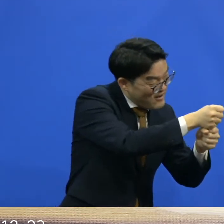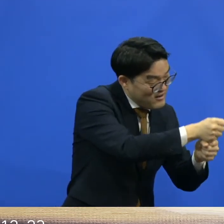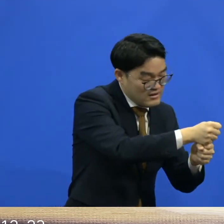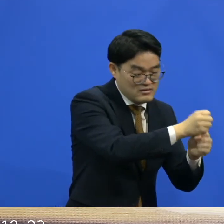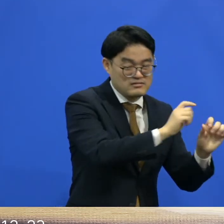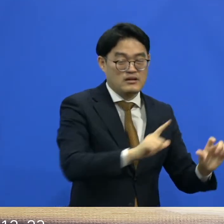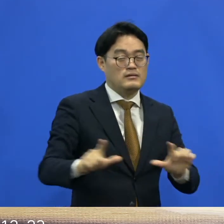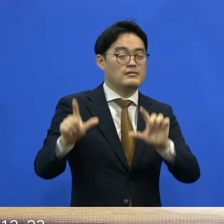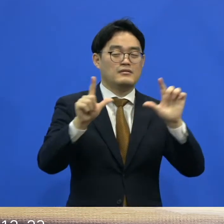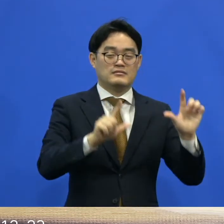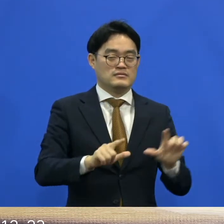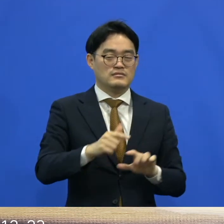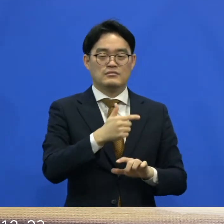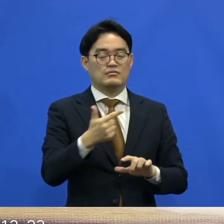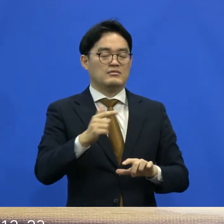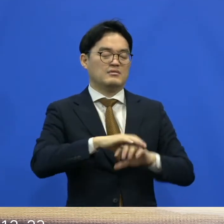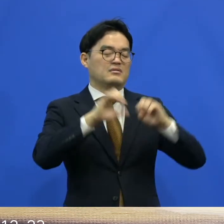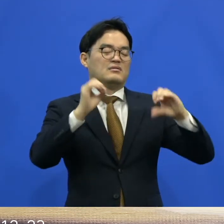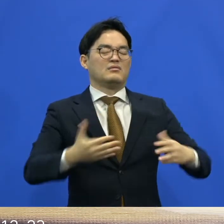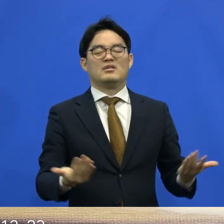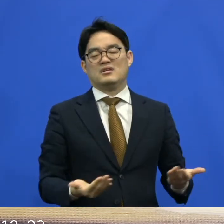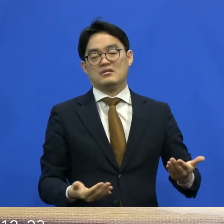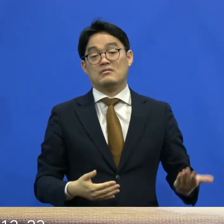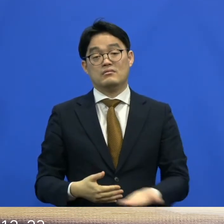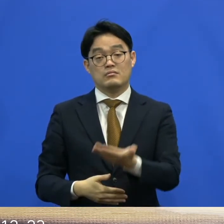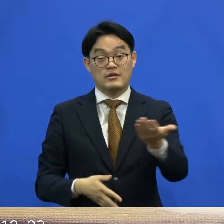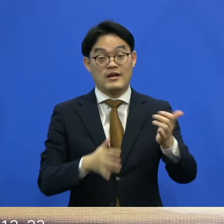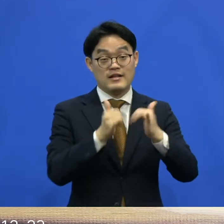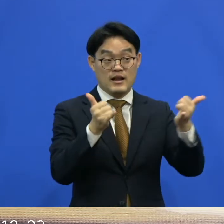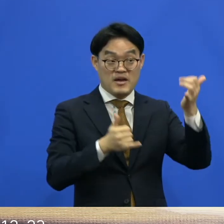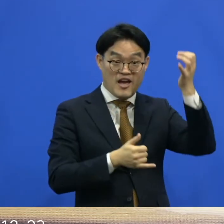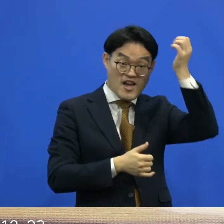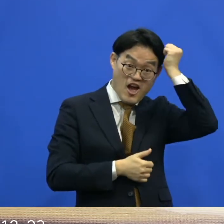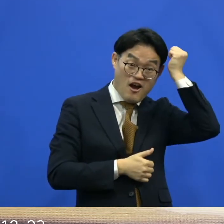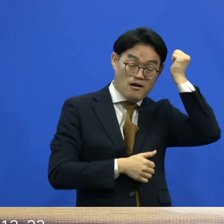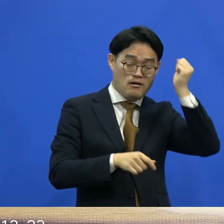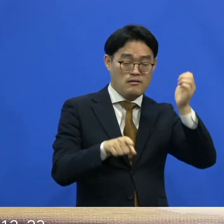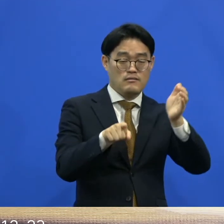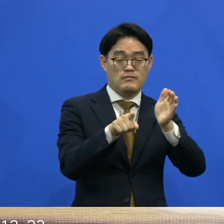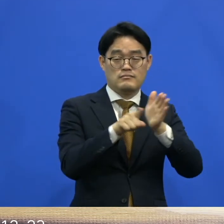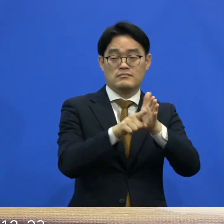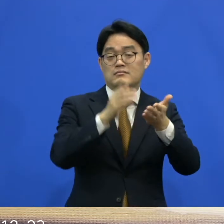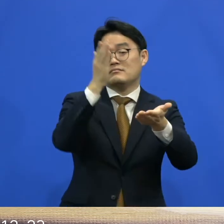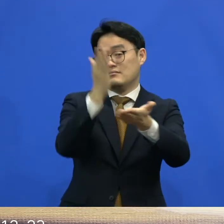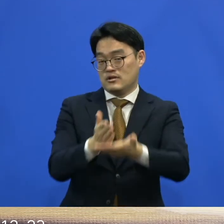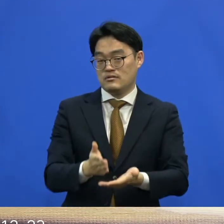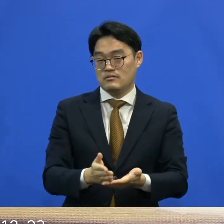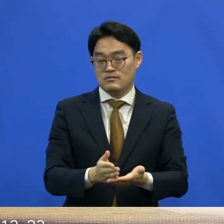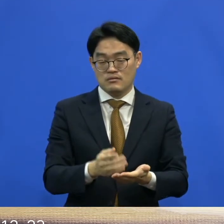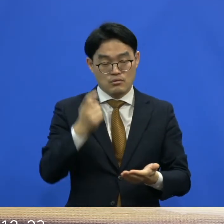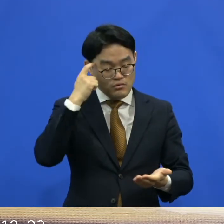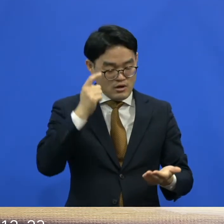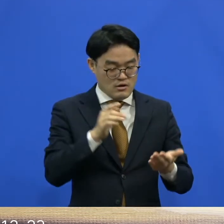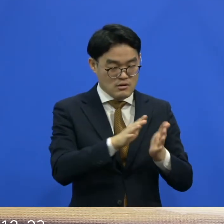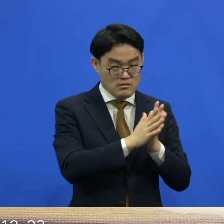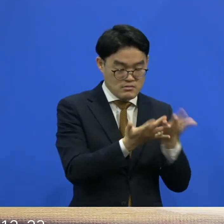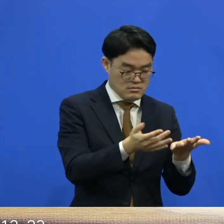여러분, 인간의 기억력을 너무 믿지 마십시오. 수첩에 분명히 기록했는데